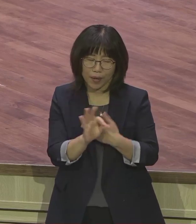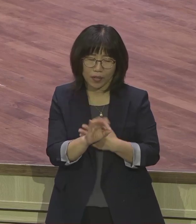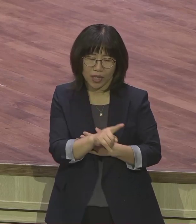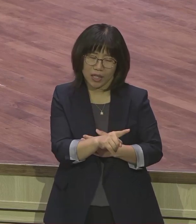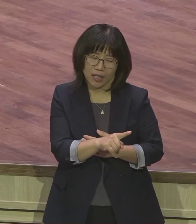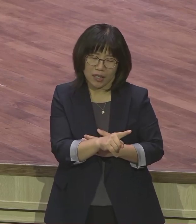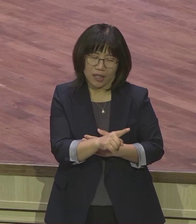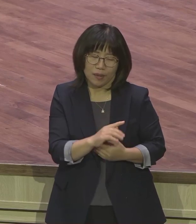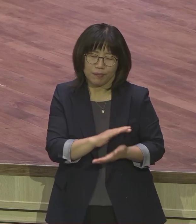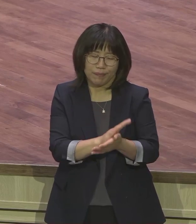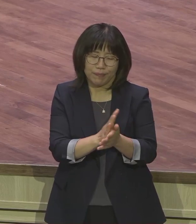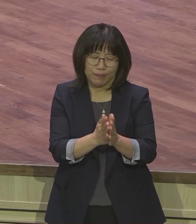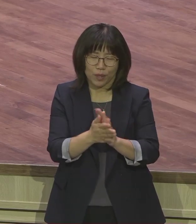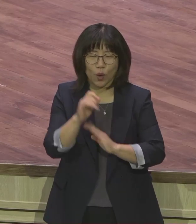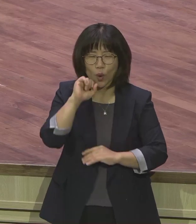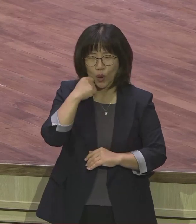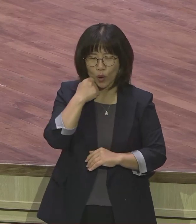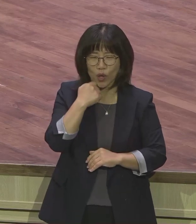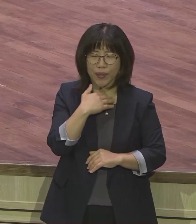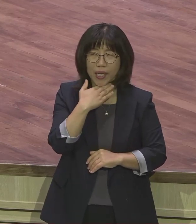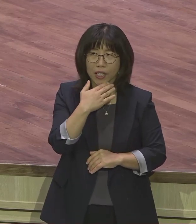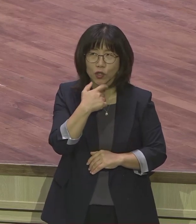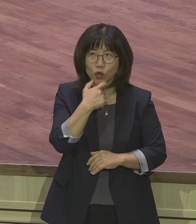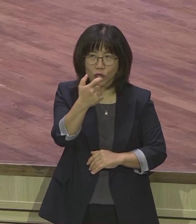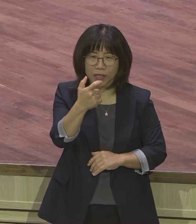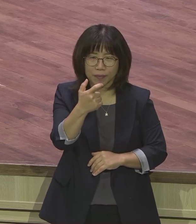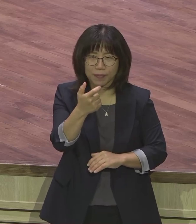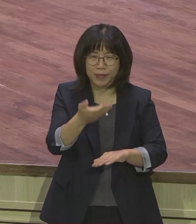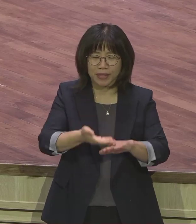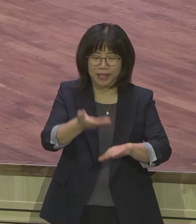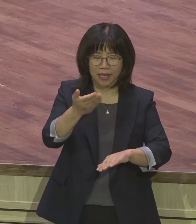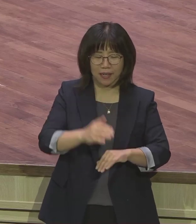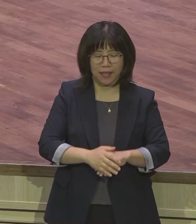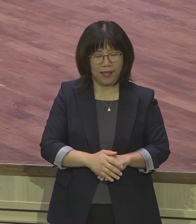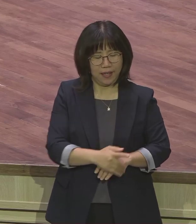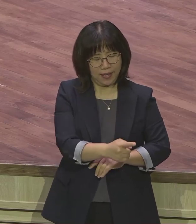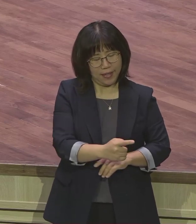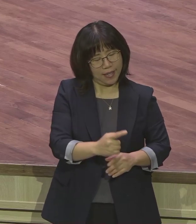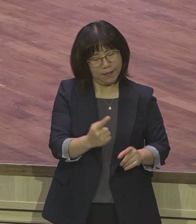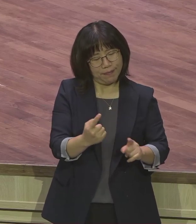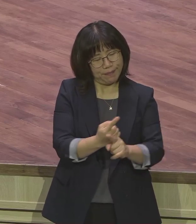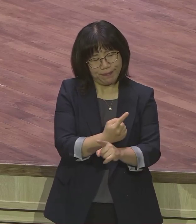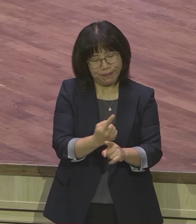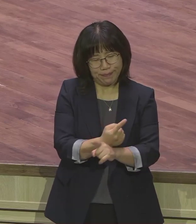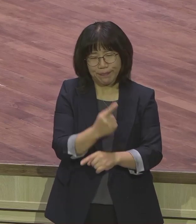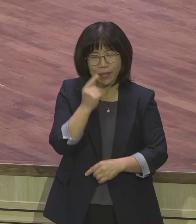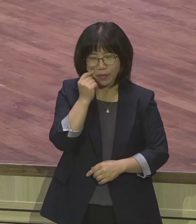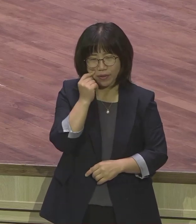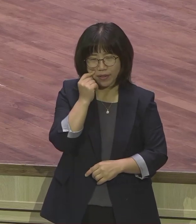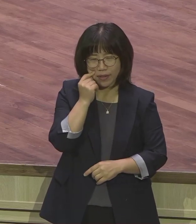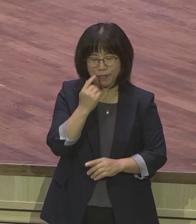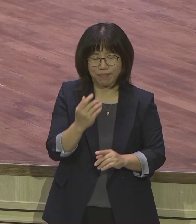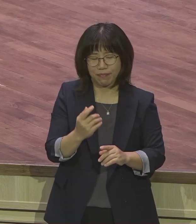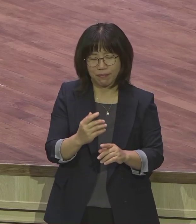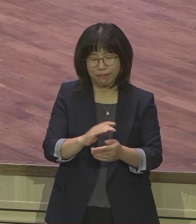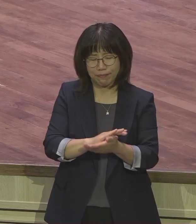나이 많은 사람들은요 벌써 60 넘 같다 안 바뀝니다 내가 솔직히 기대 안 합니다